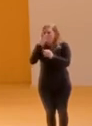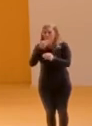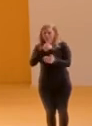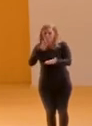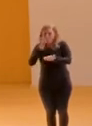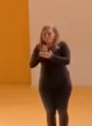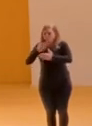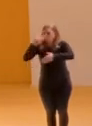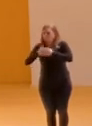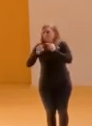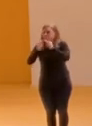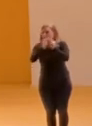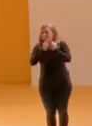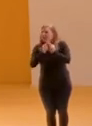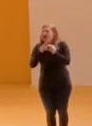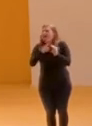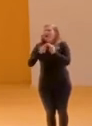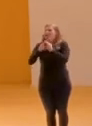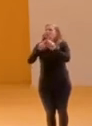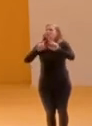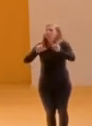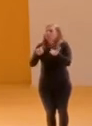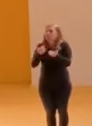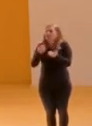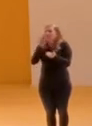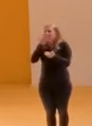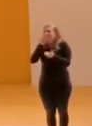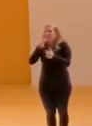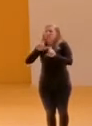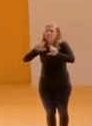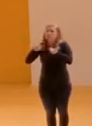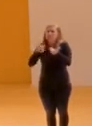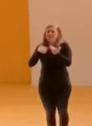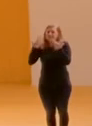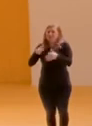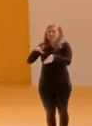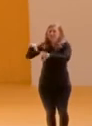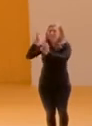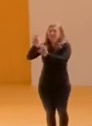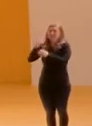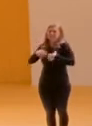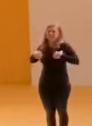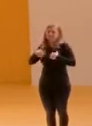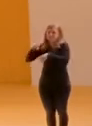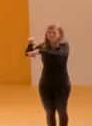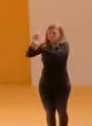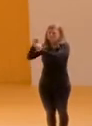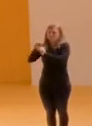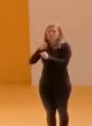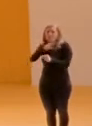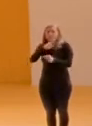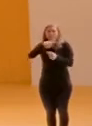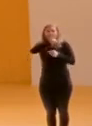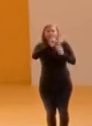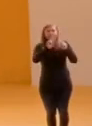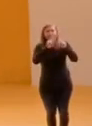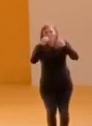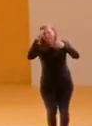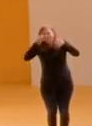naradzili co do tego jaką zwierzynę próbować upolować jest jakiś proces zastanawiania się